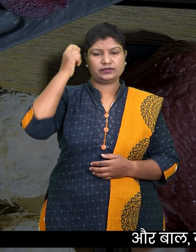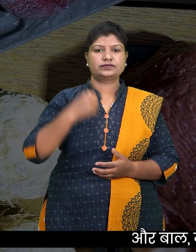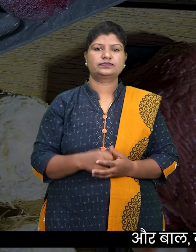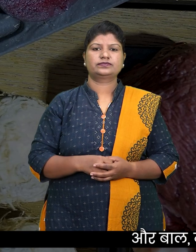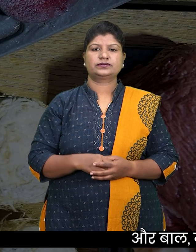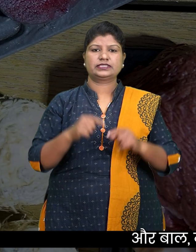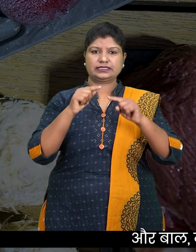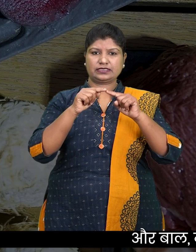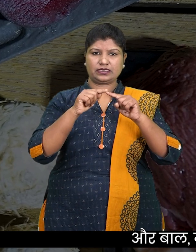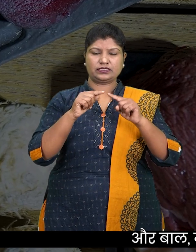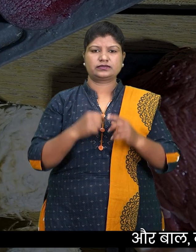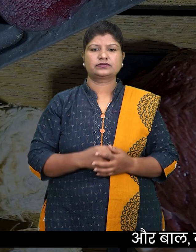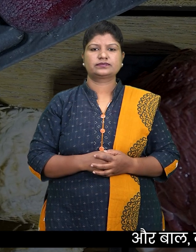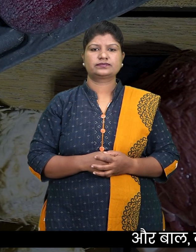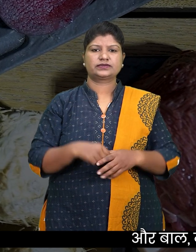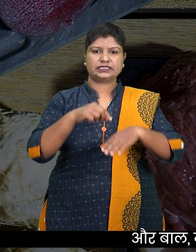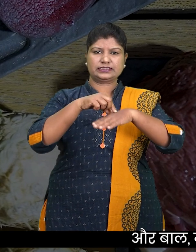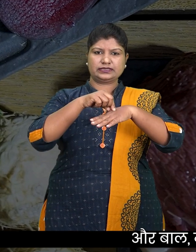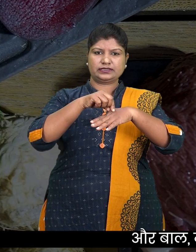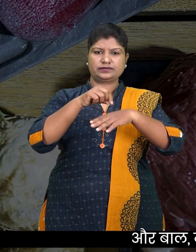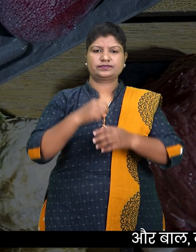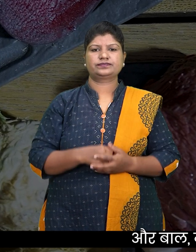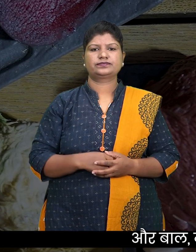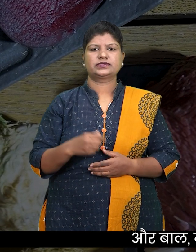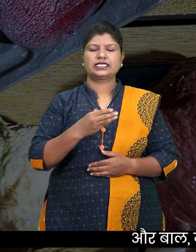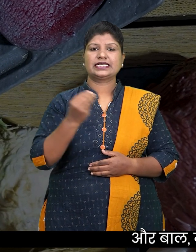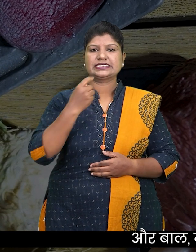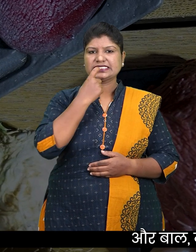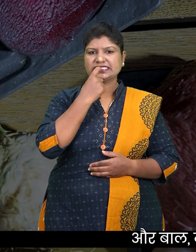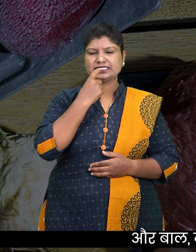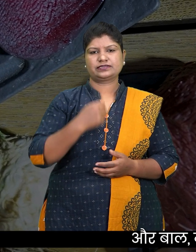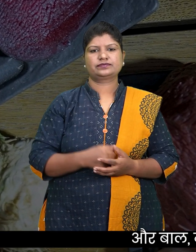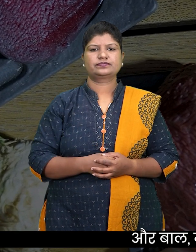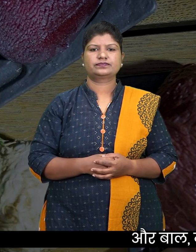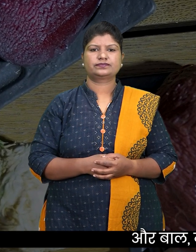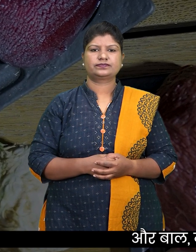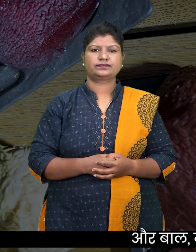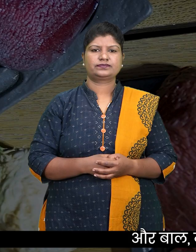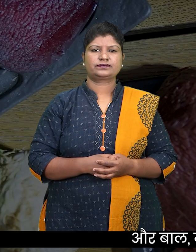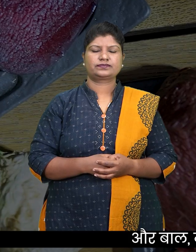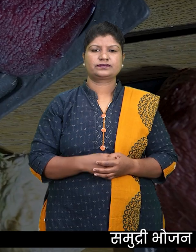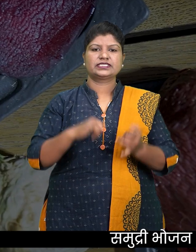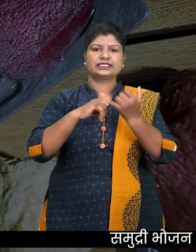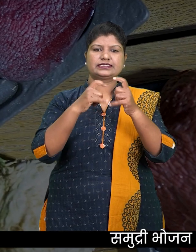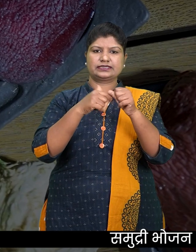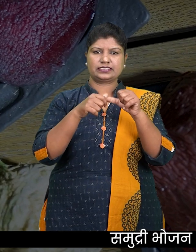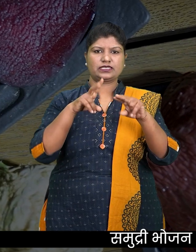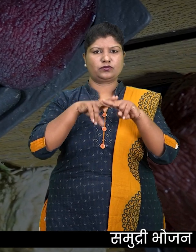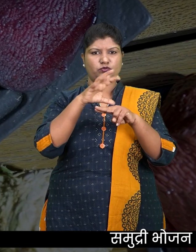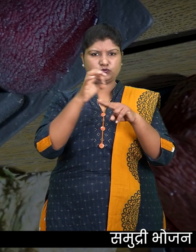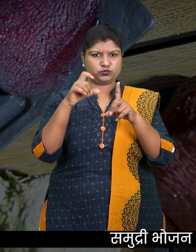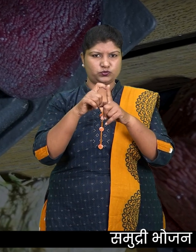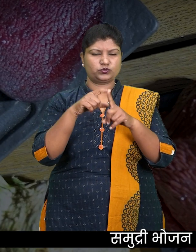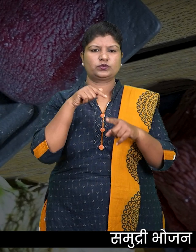और बाल, नाखून, त्वचा और दांतों को बनाए रखता है। समुद्री